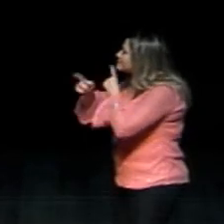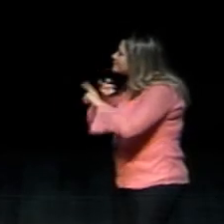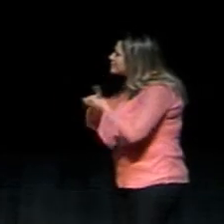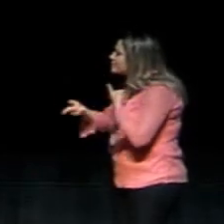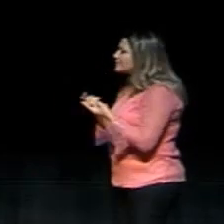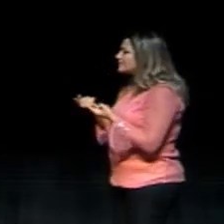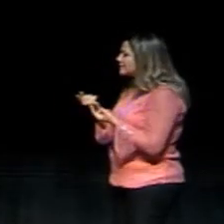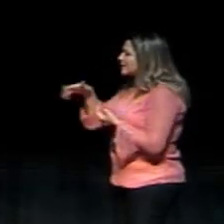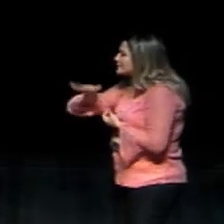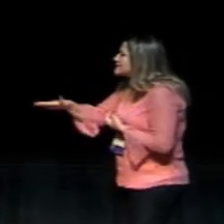materiais didáticos